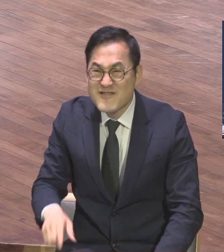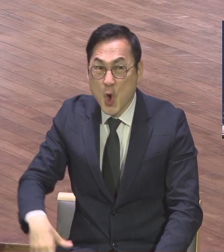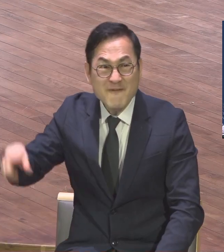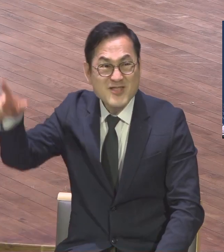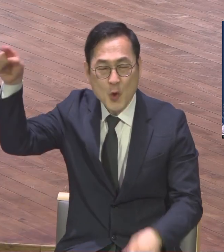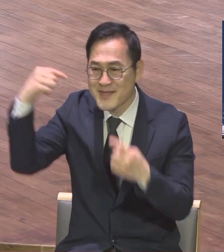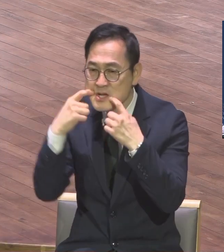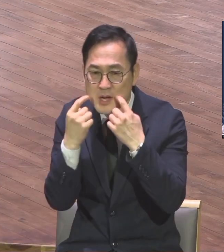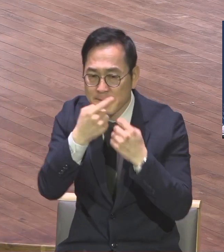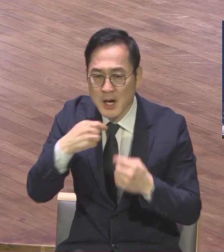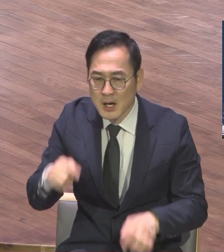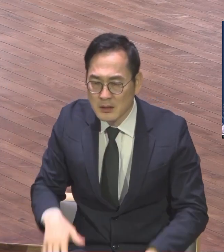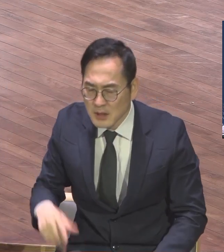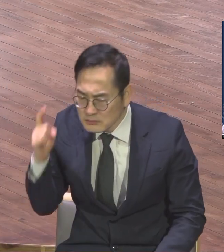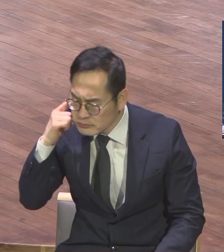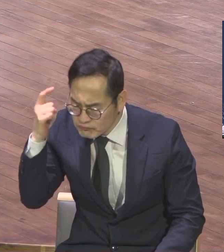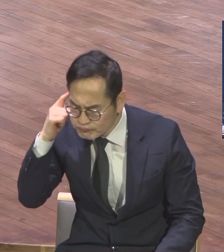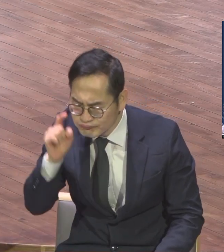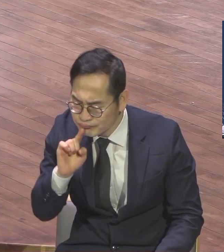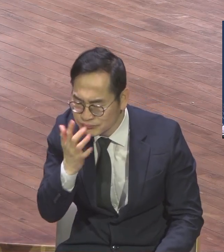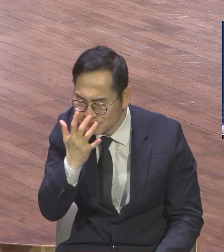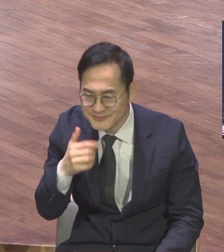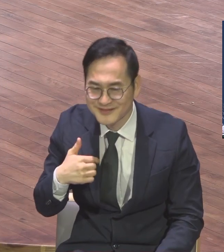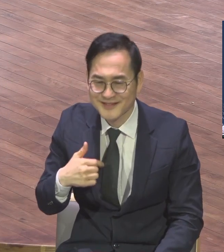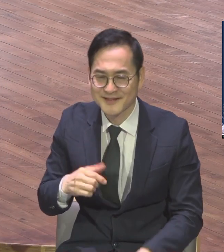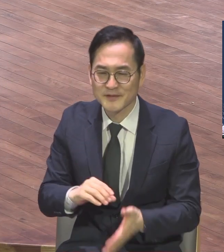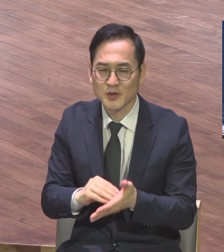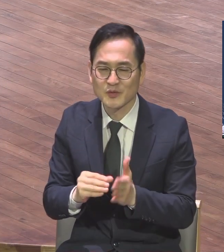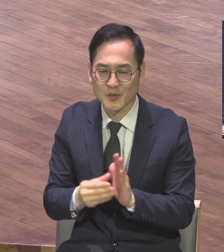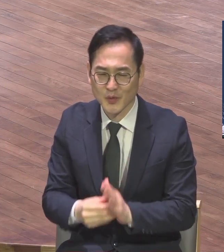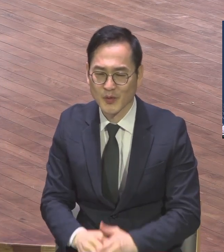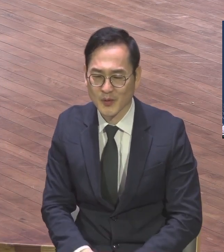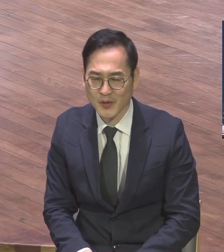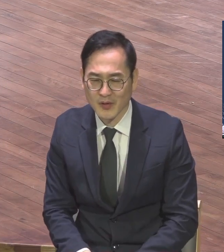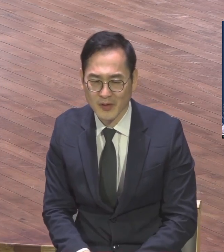사실 정 목사님은 저 같은 사람이 볼 때에도